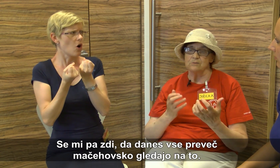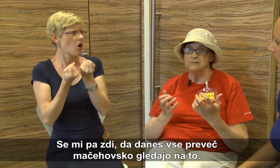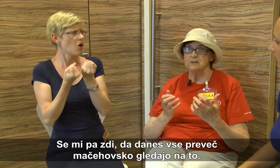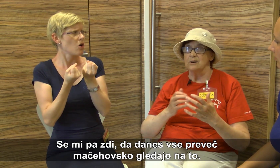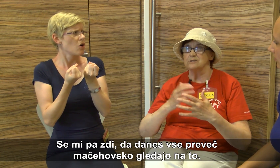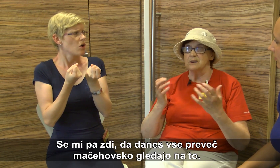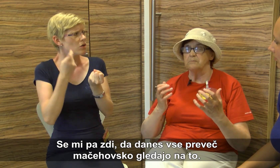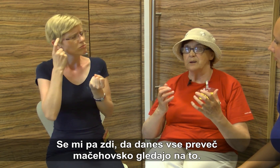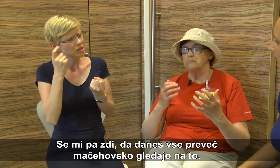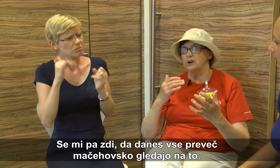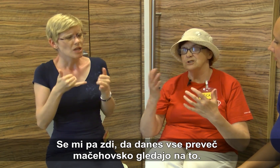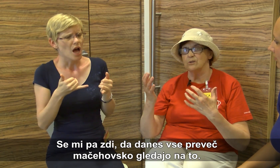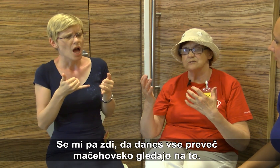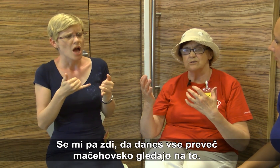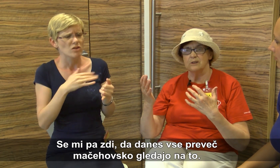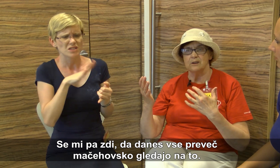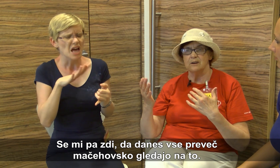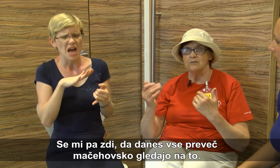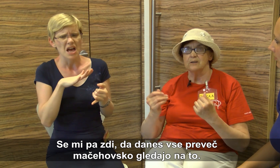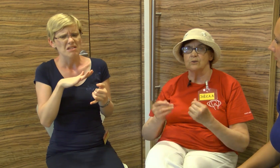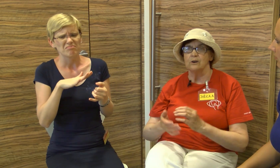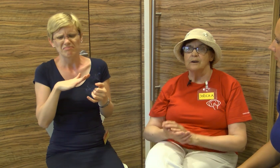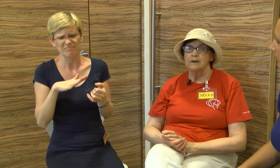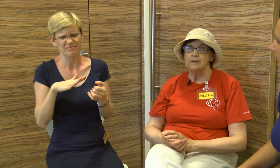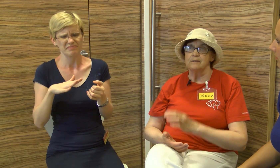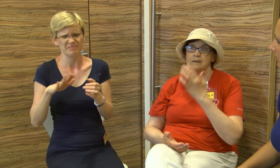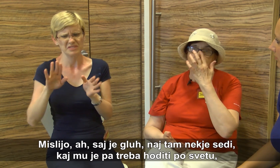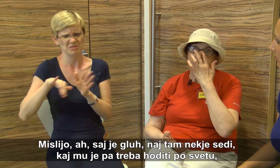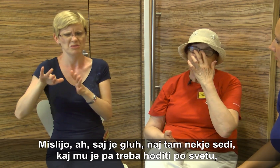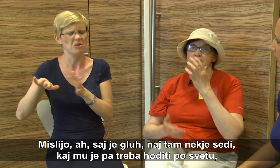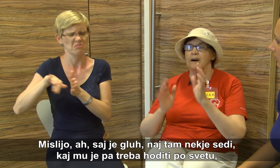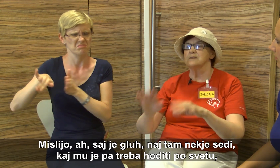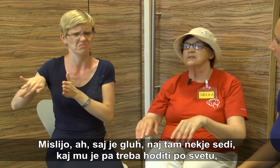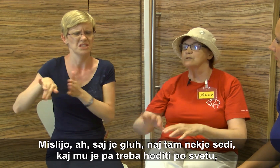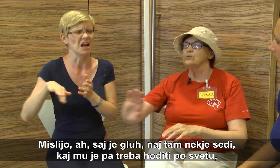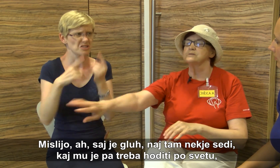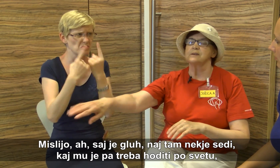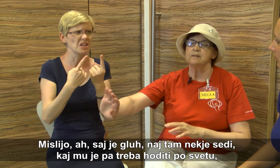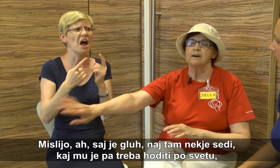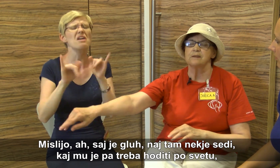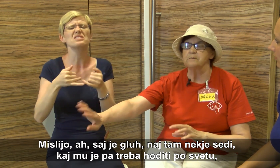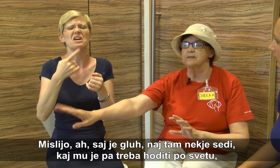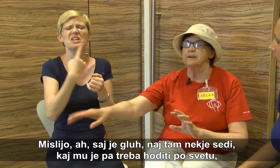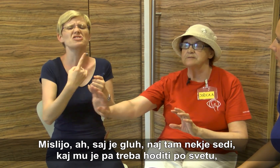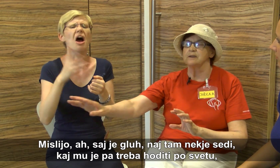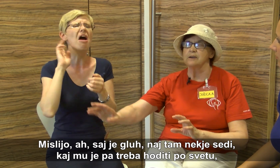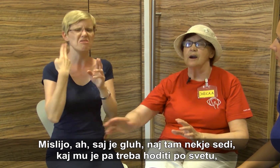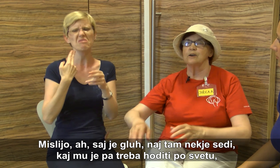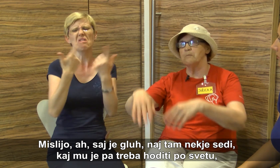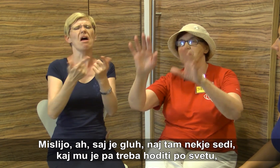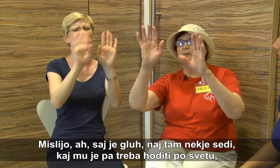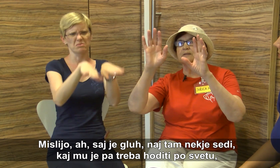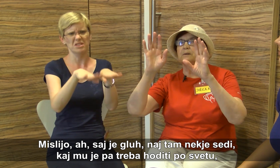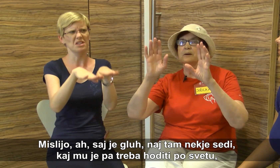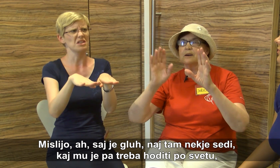zdi, da danes vse premačahovsko gledajo na to in misli, ah, se gluh, tak lahko tam nekje sedi,